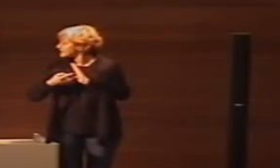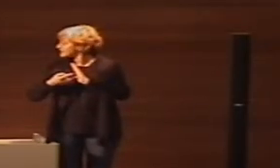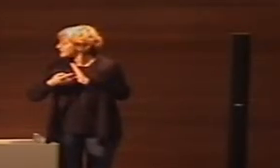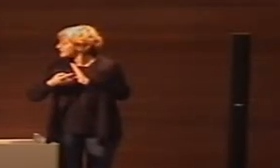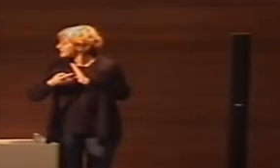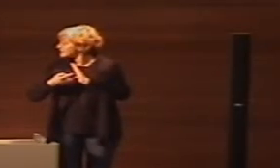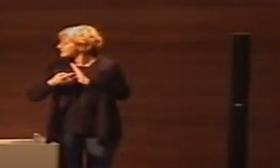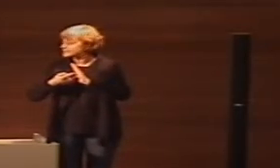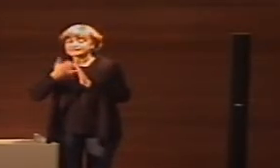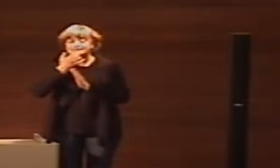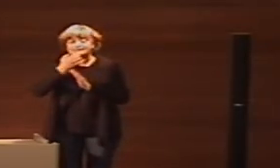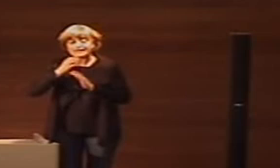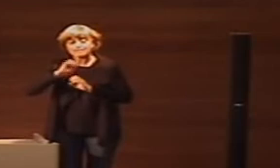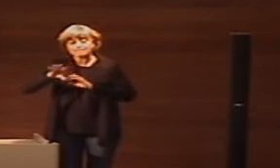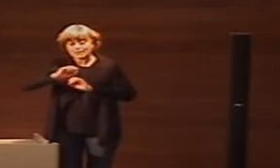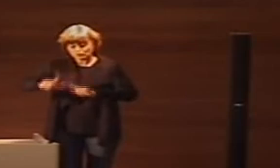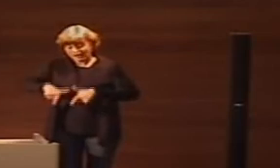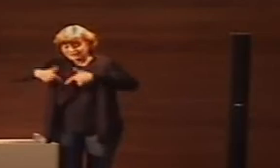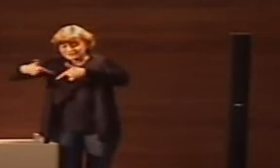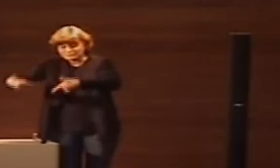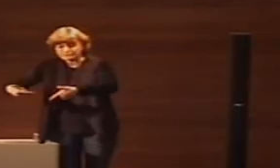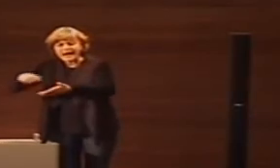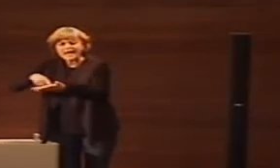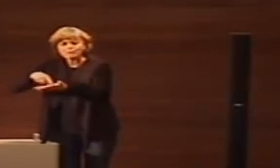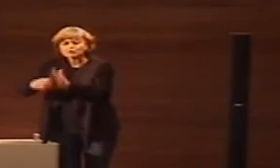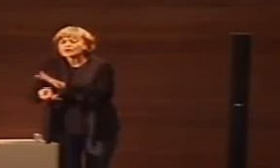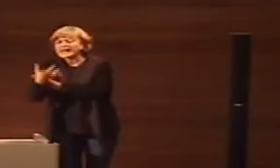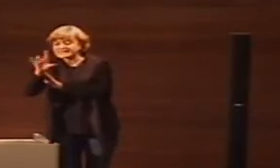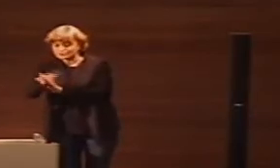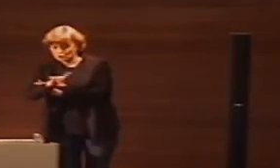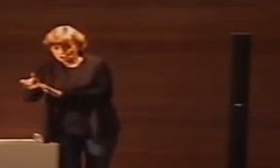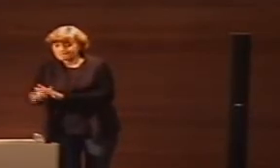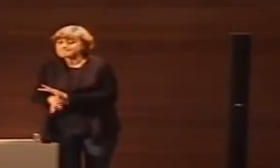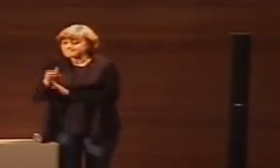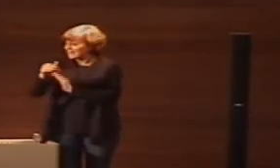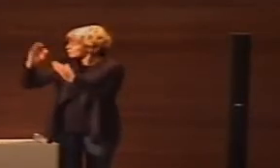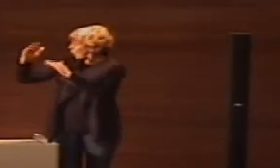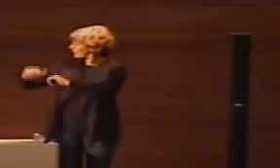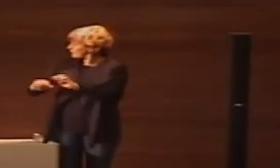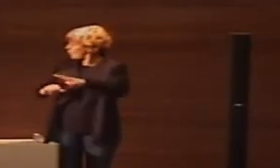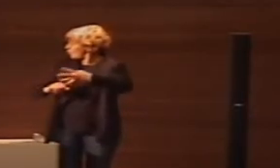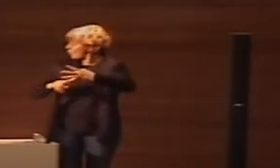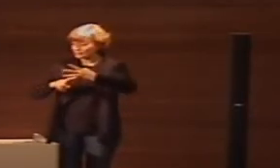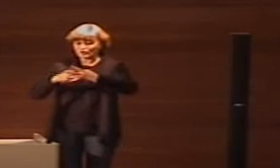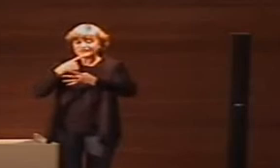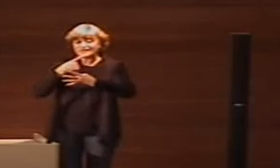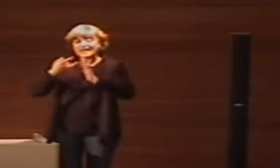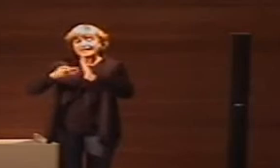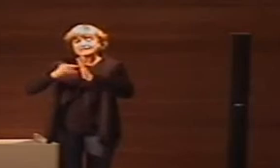Los sistemas de bonificación y penalización en mancomunidades y consorcios, es decir, cómo las mancomunidades y consorcios pueden incentivar a sus municipios